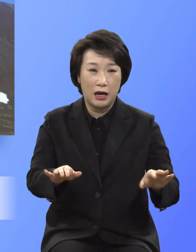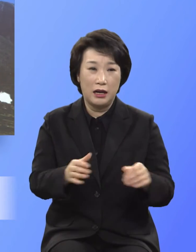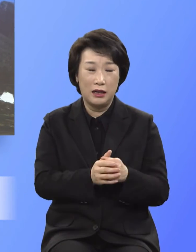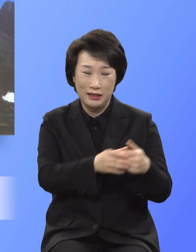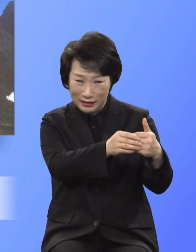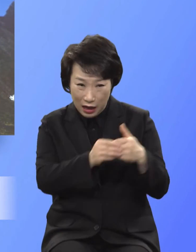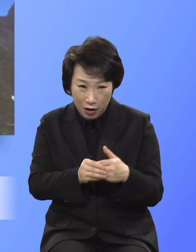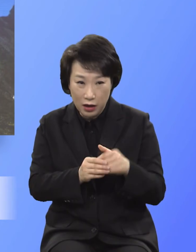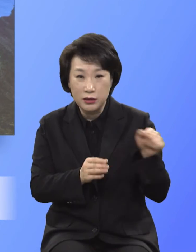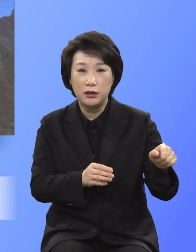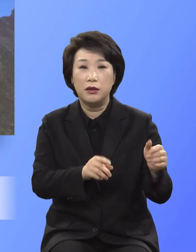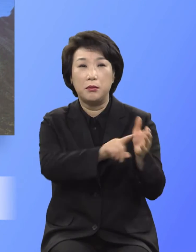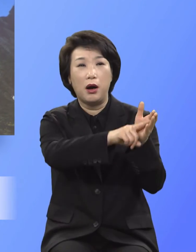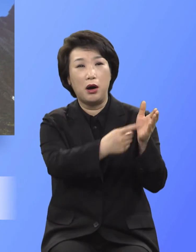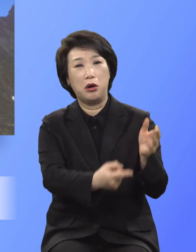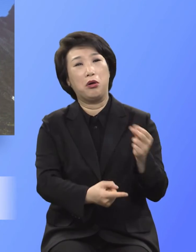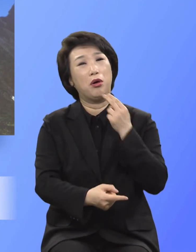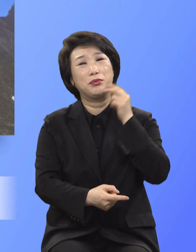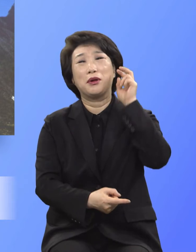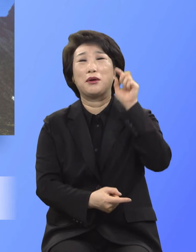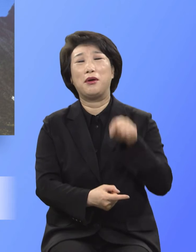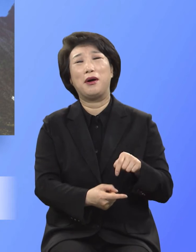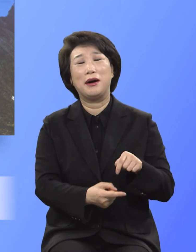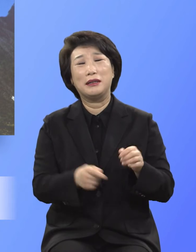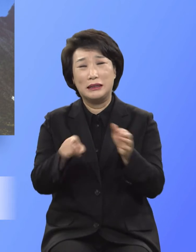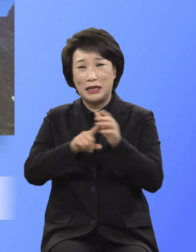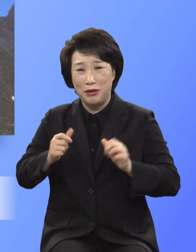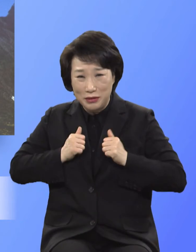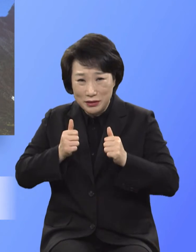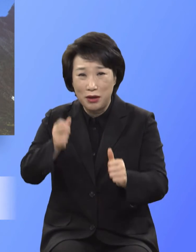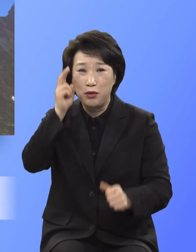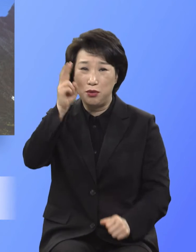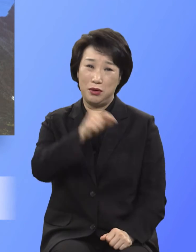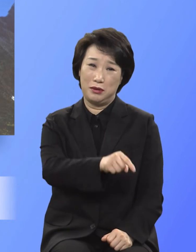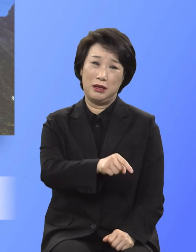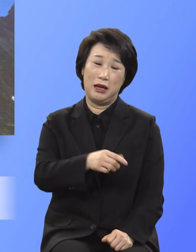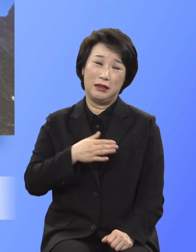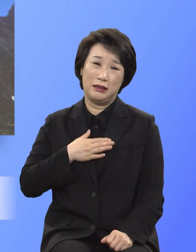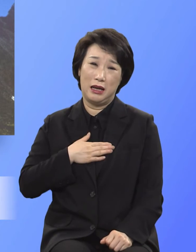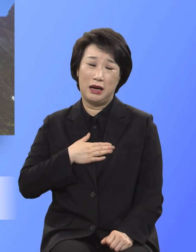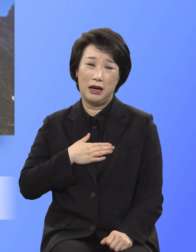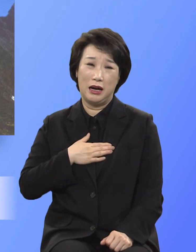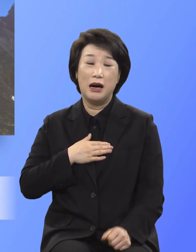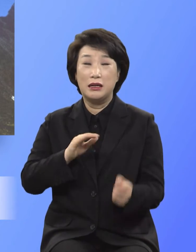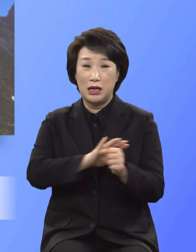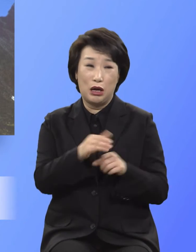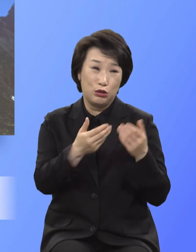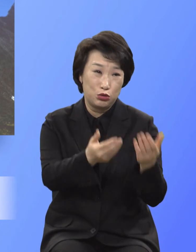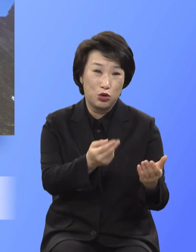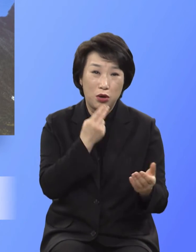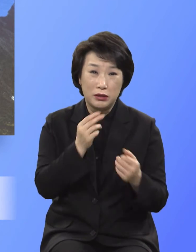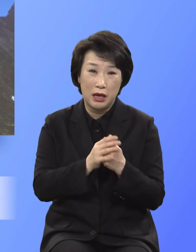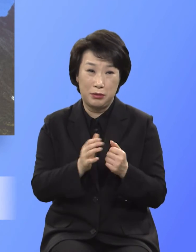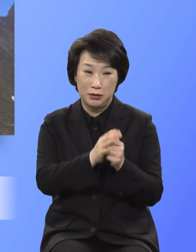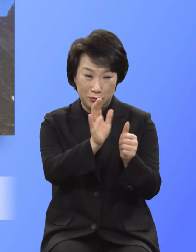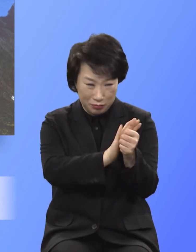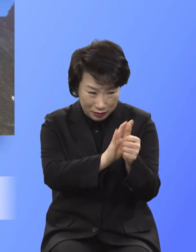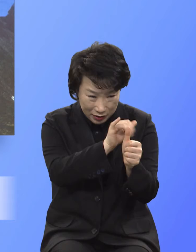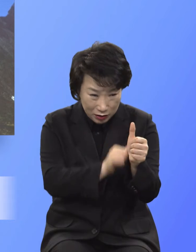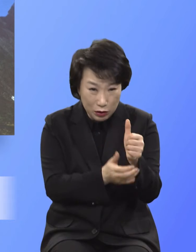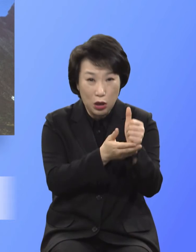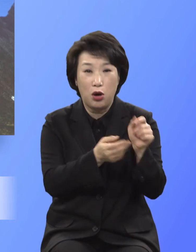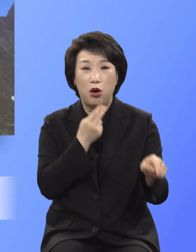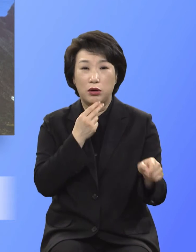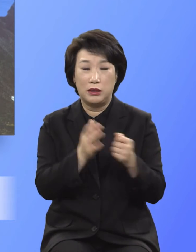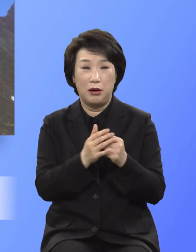그 사람은 절대로 믿음에서 타락하지 않고 신앙생활 잘할 텐데, 내가 사랑하지 못해서, 섬겨주지